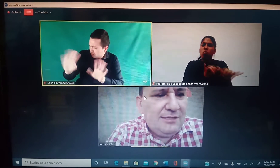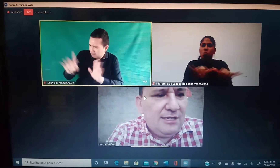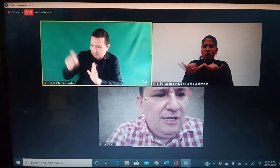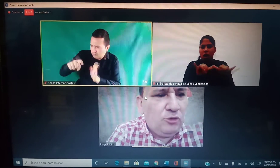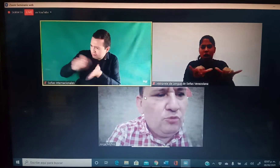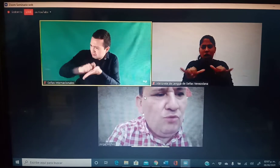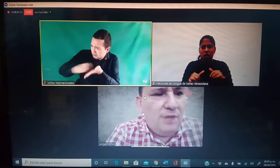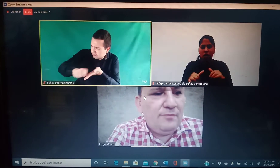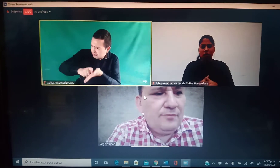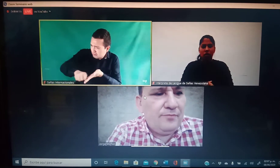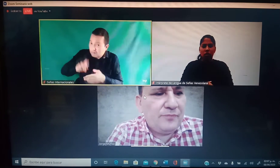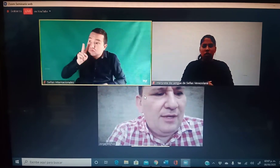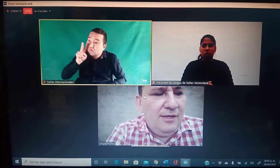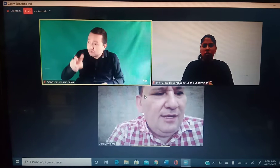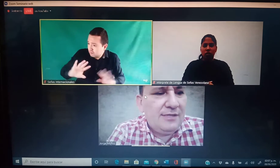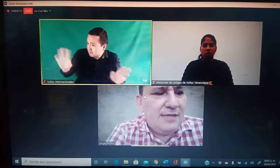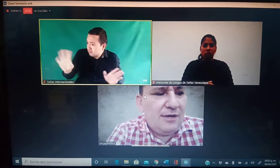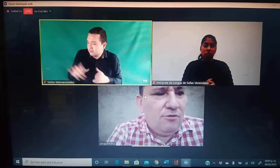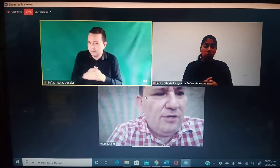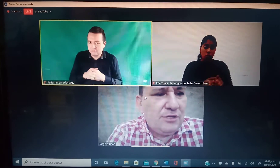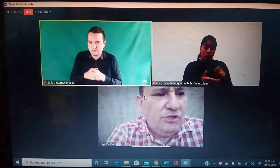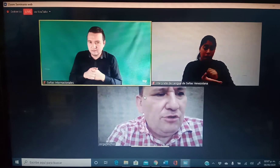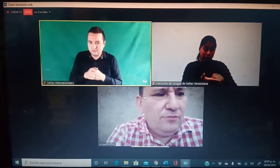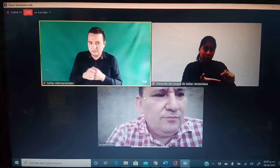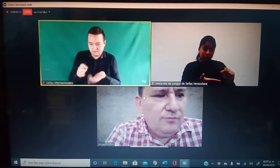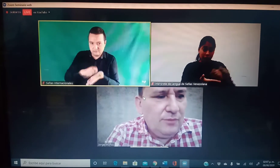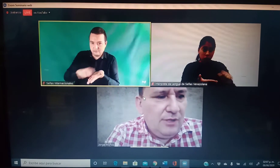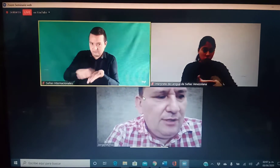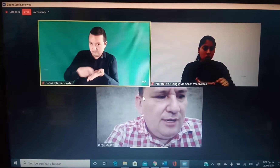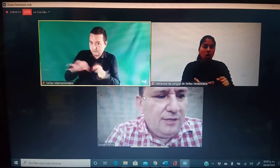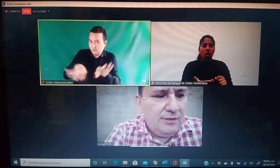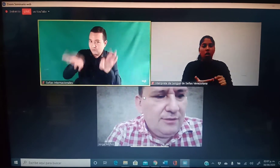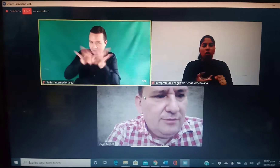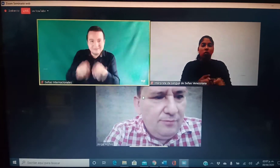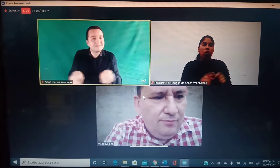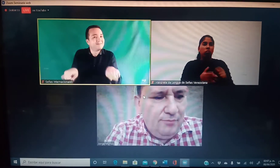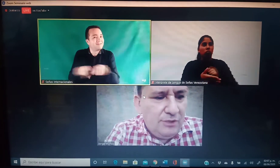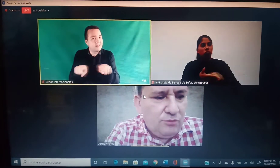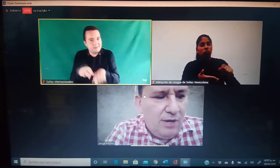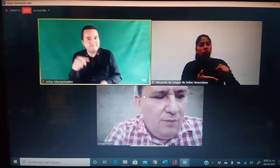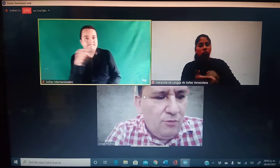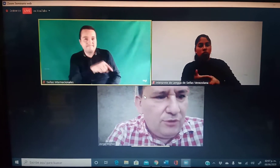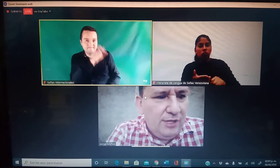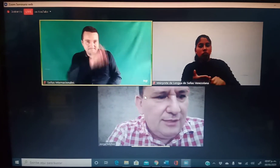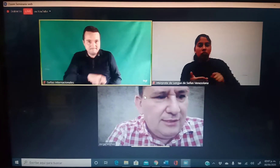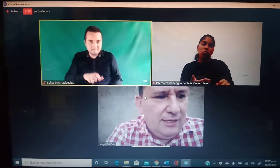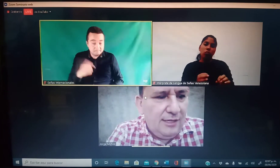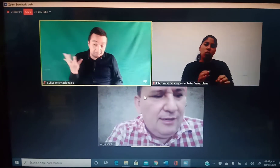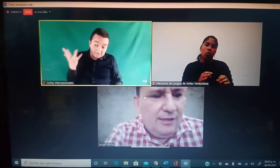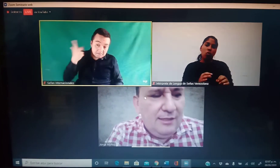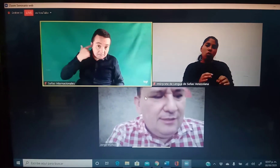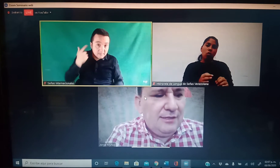la escritura y esa conexión visual motriz